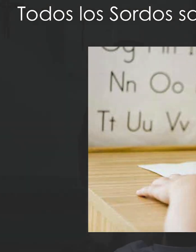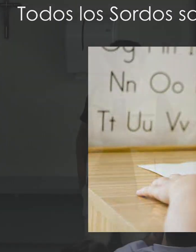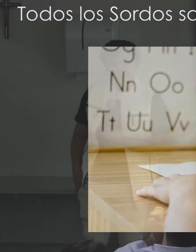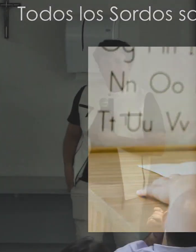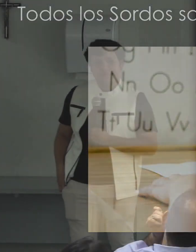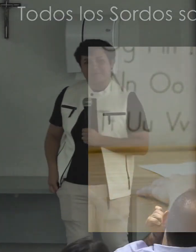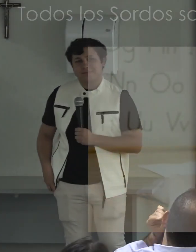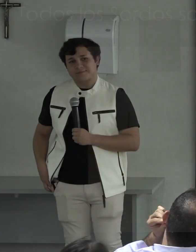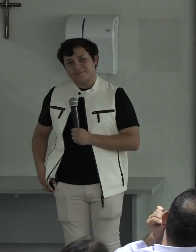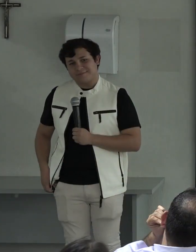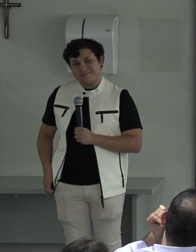menos.